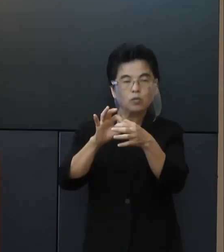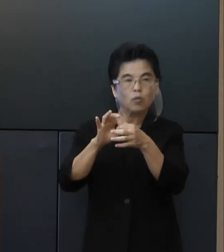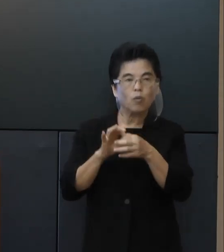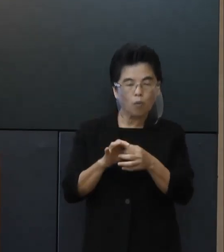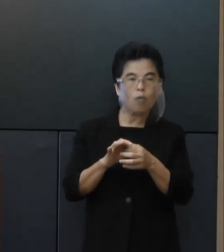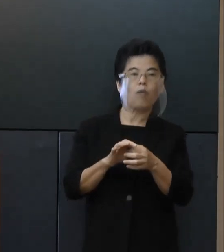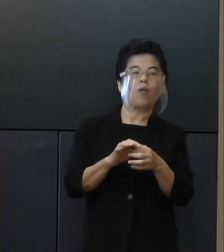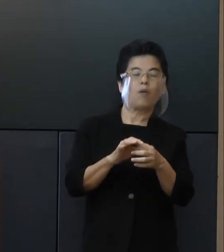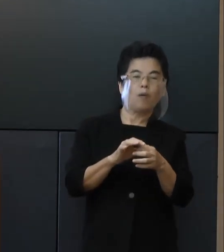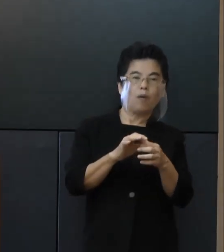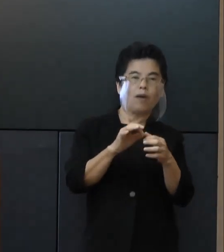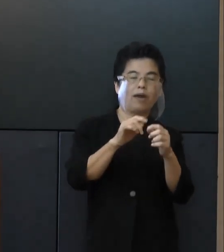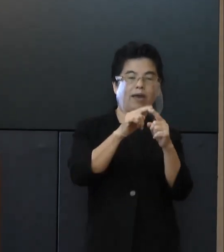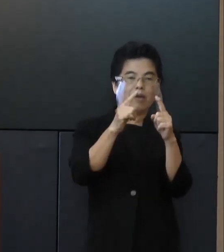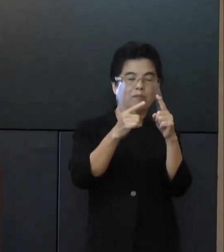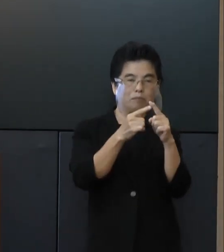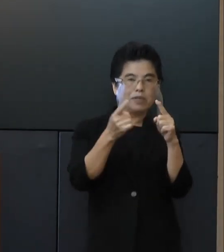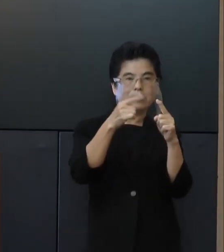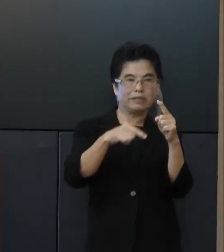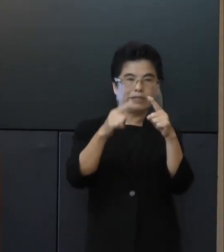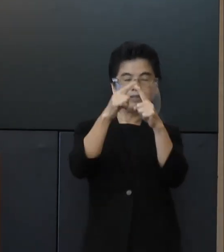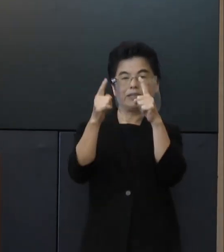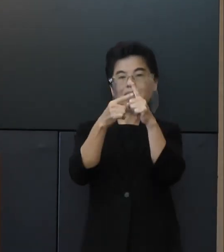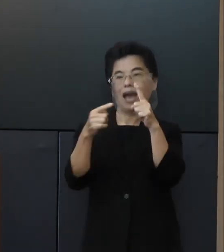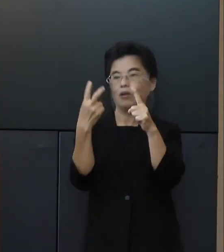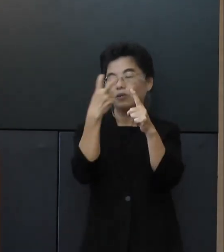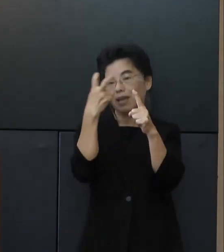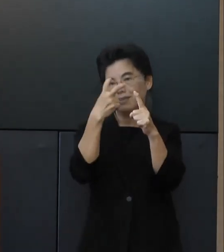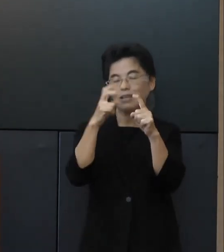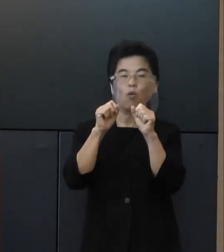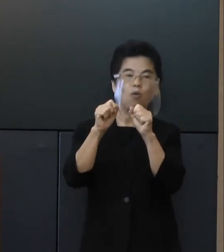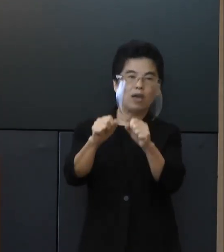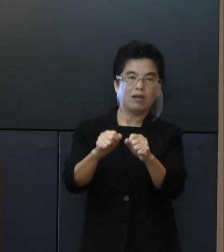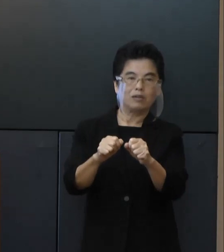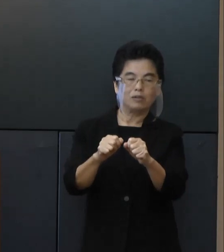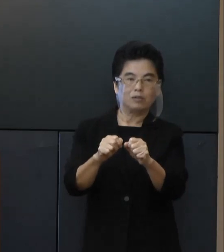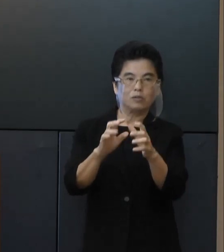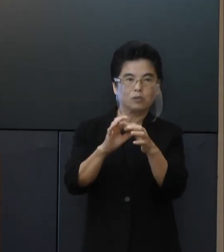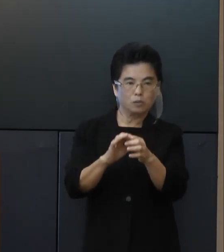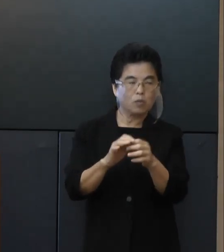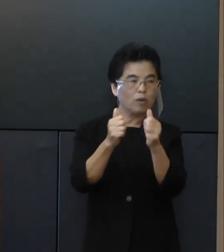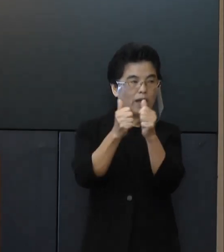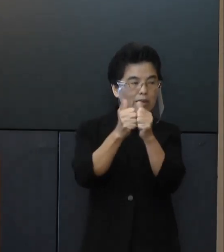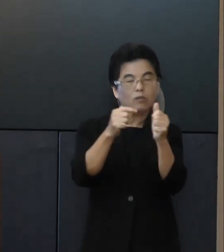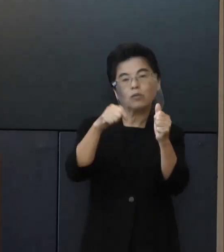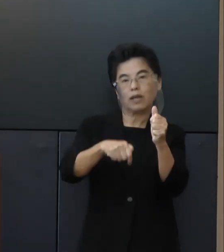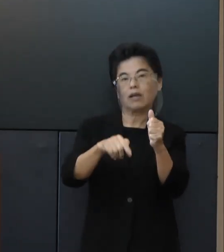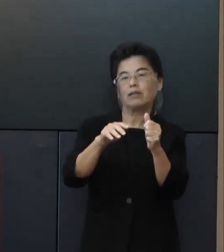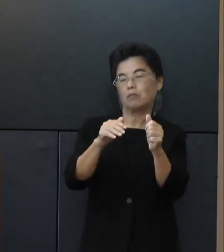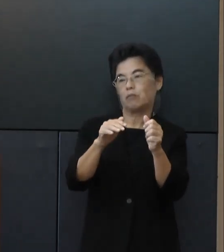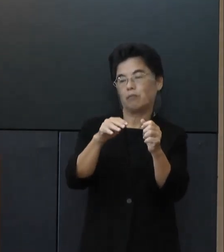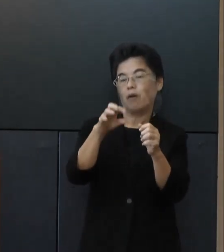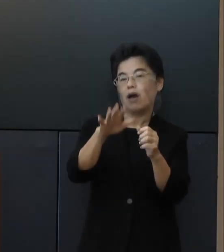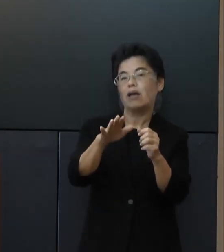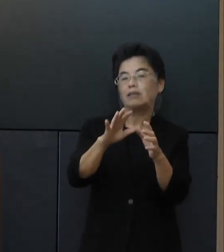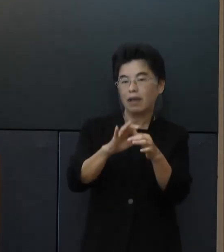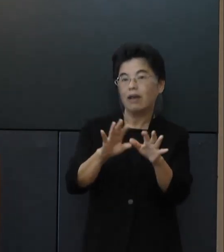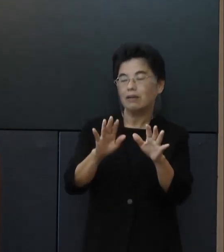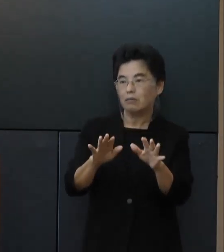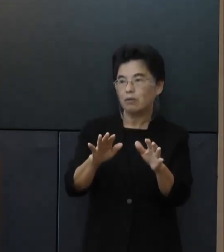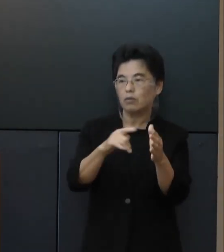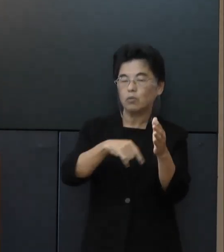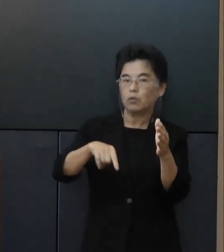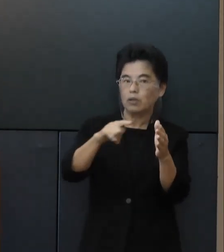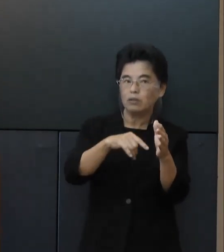その PCR 検査をやってほしいということが安全安心の会議の中でもありましたし、いろんなところが聞かれました。これ